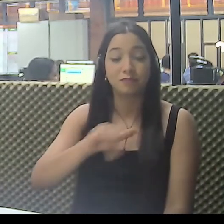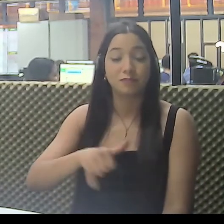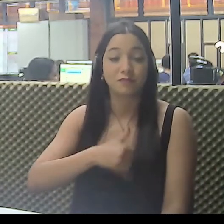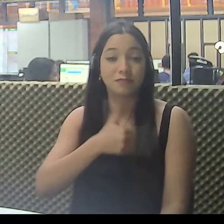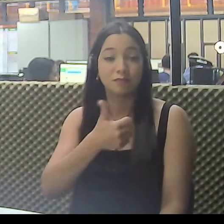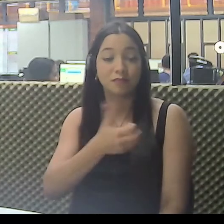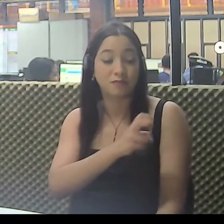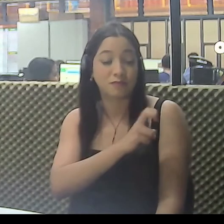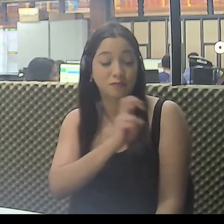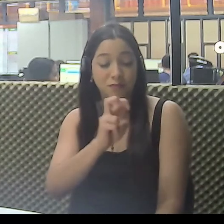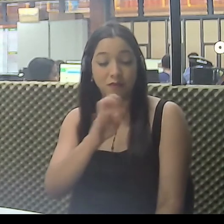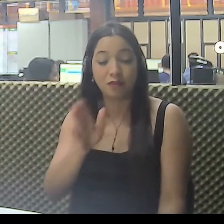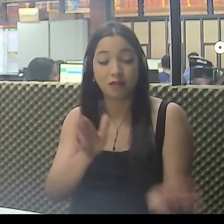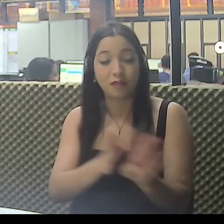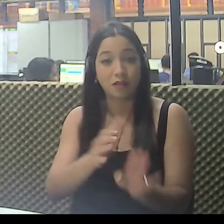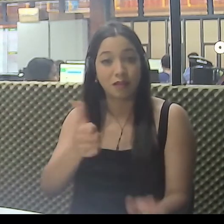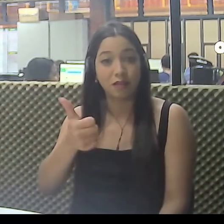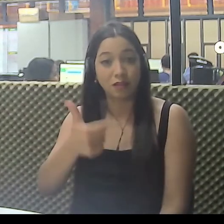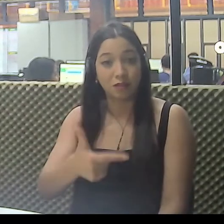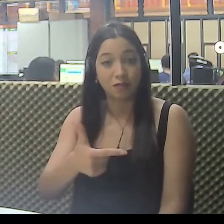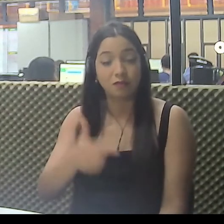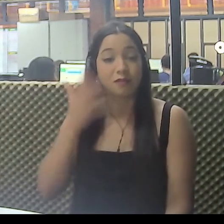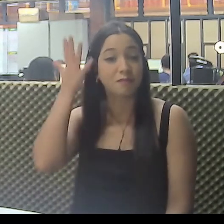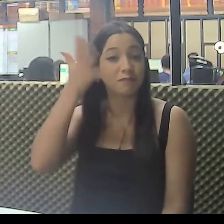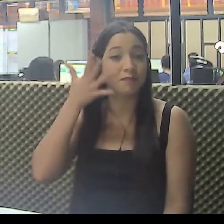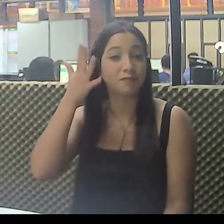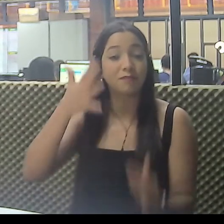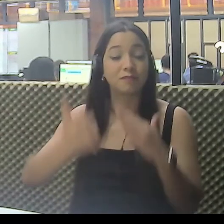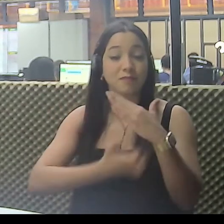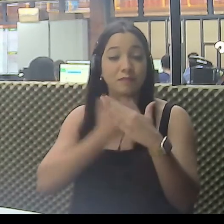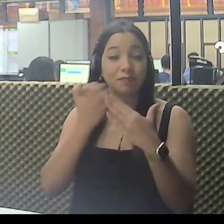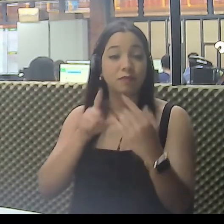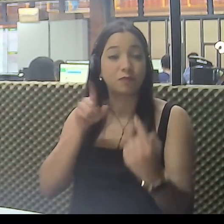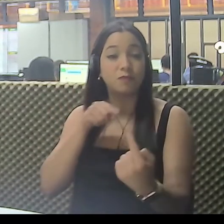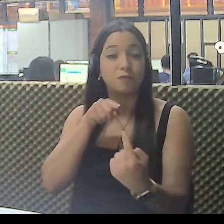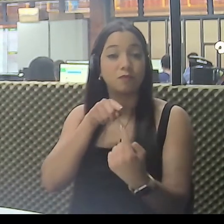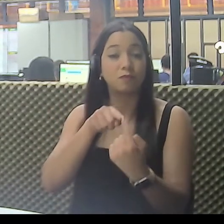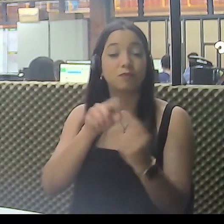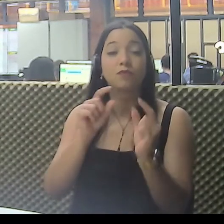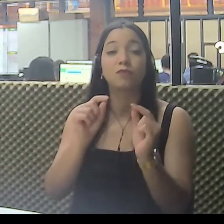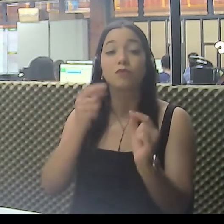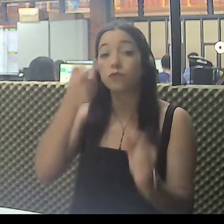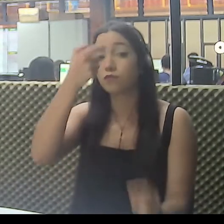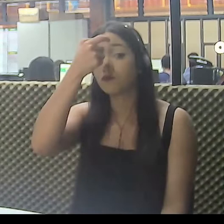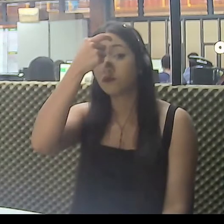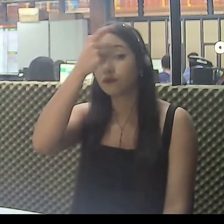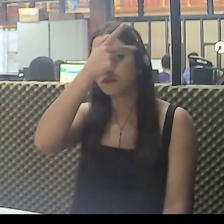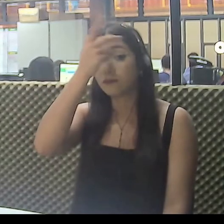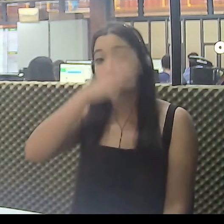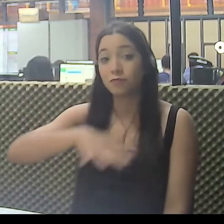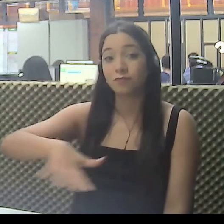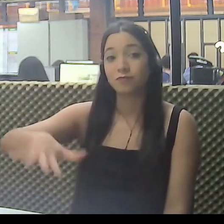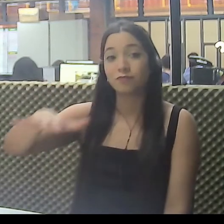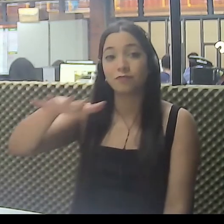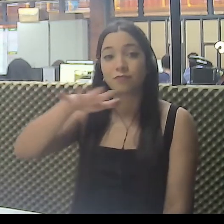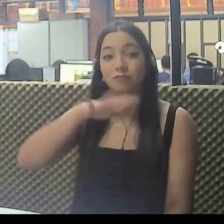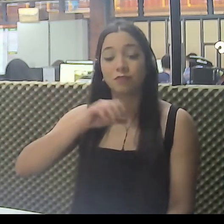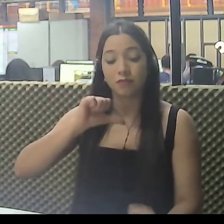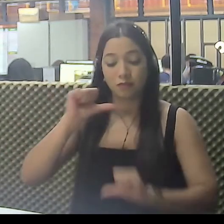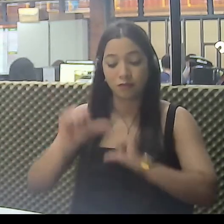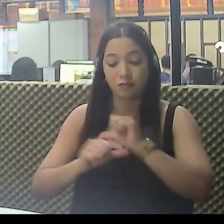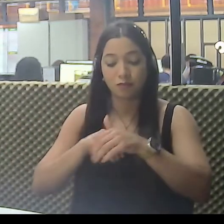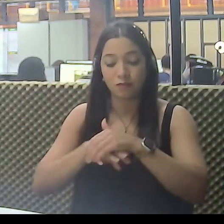5 a 12 anos, palestra nas empresas, todas com o objetivo de conscientizar as pessoas para mudança